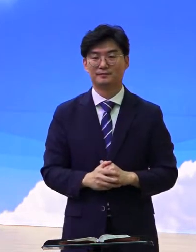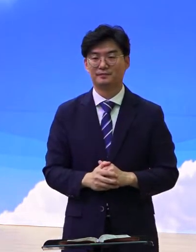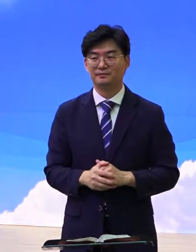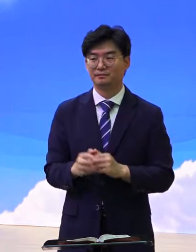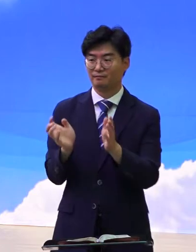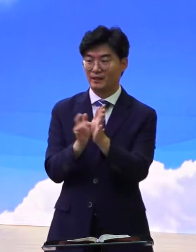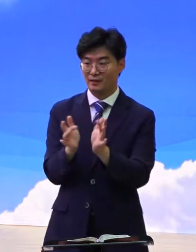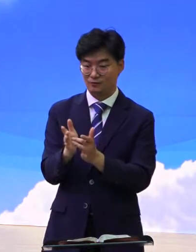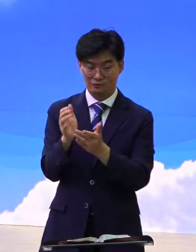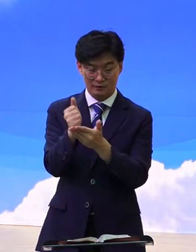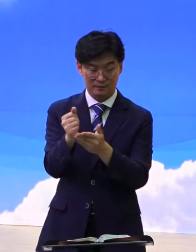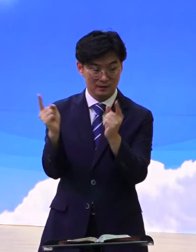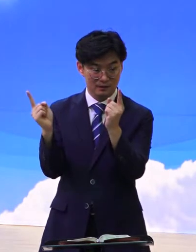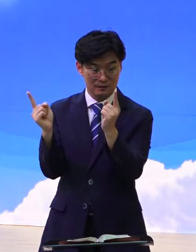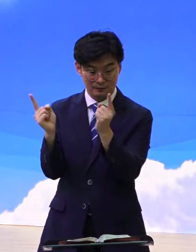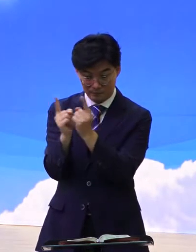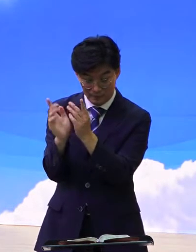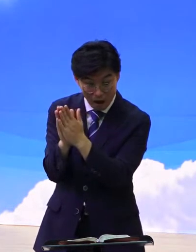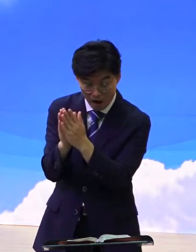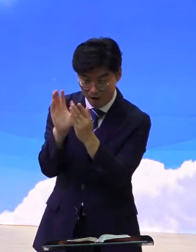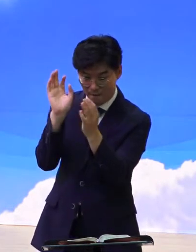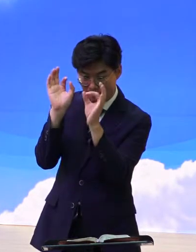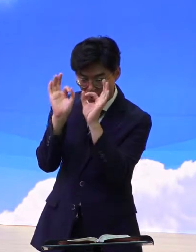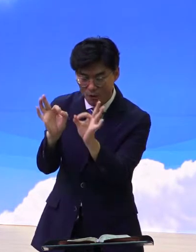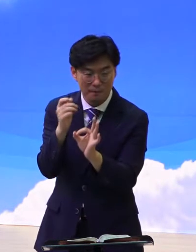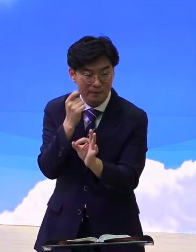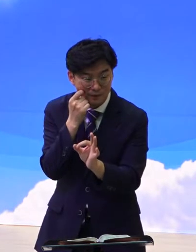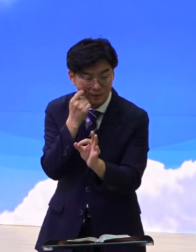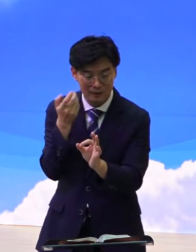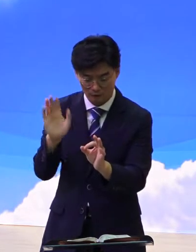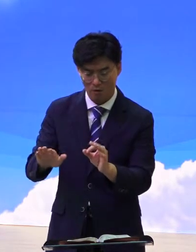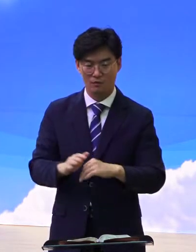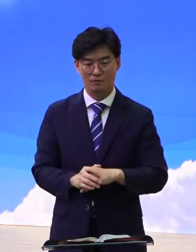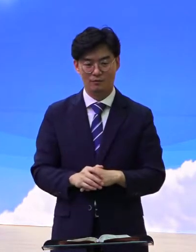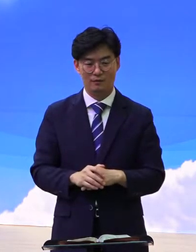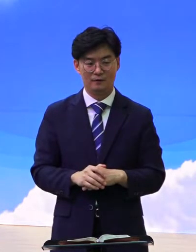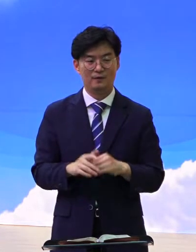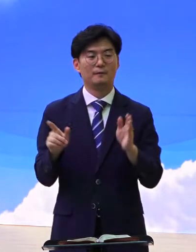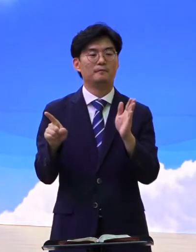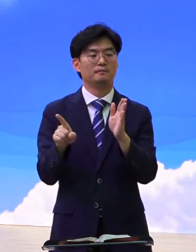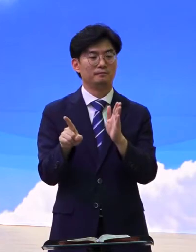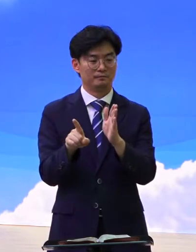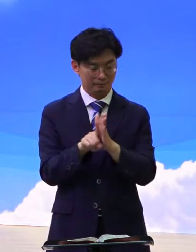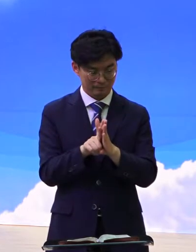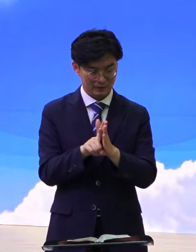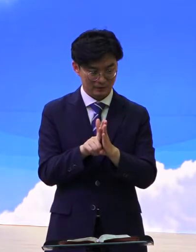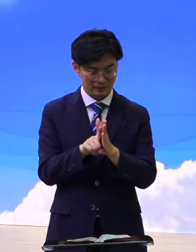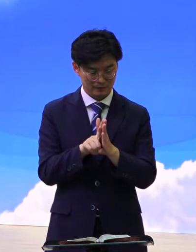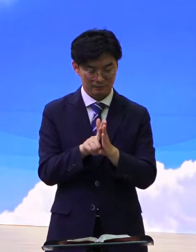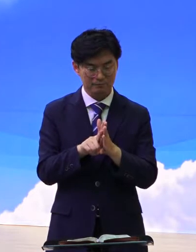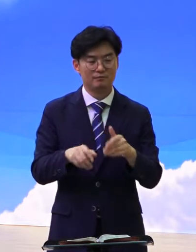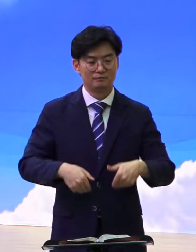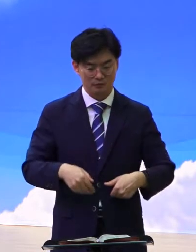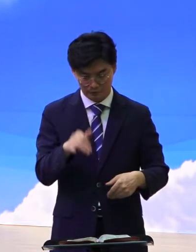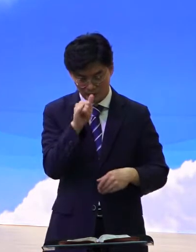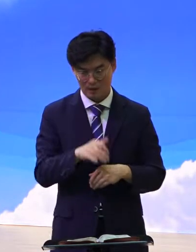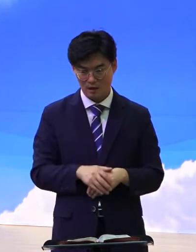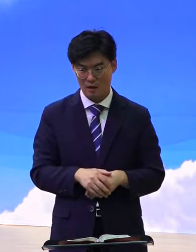예수님을 직접 보지 못했다고 우리의 믿음의 내용이 막연한 것이 아닙니다. 우리의